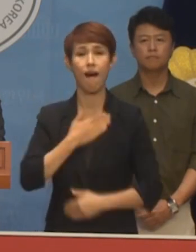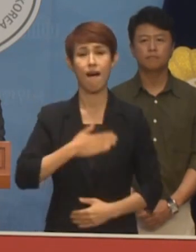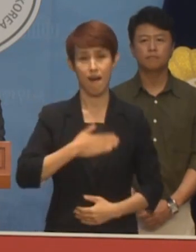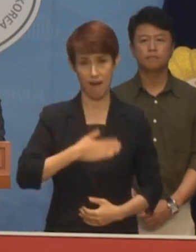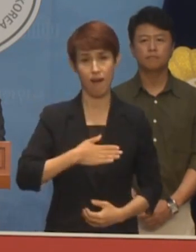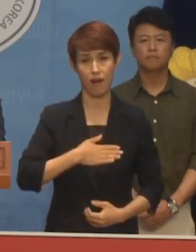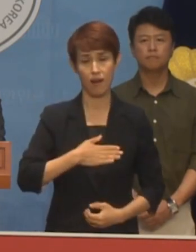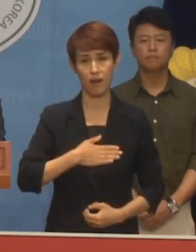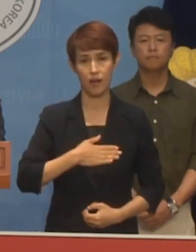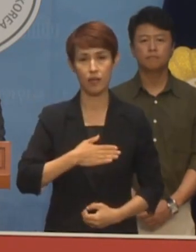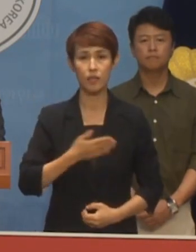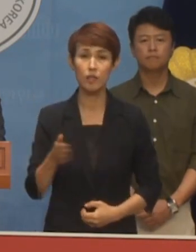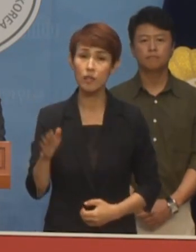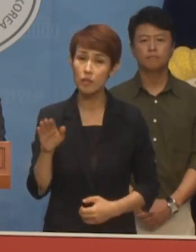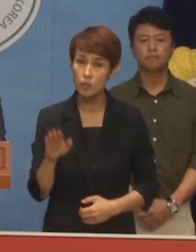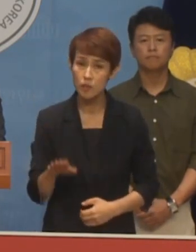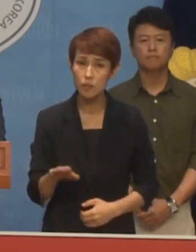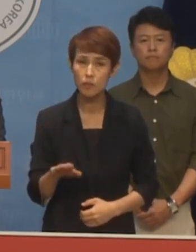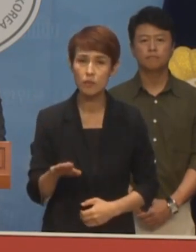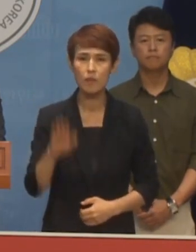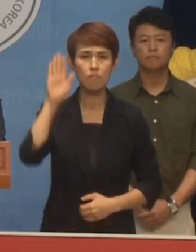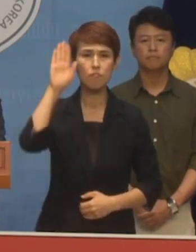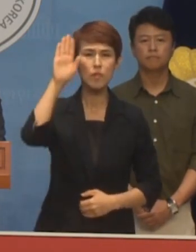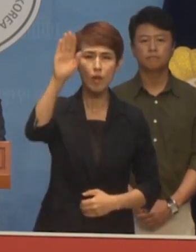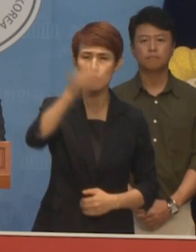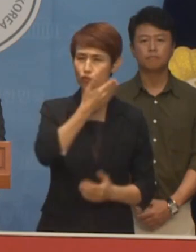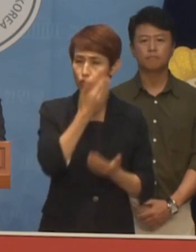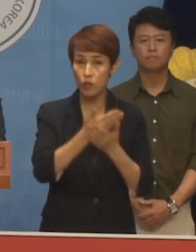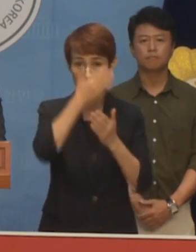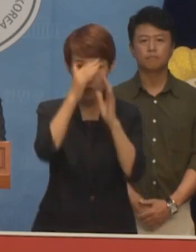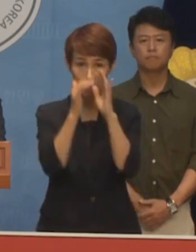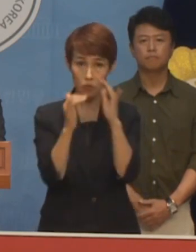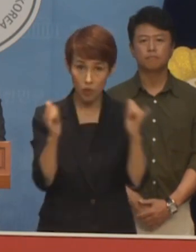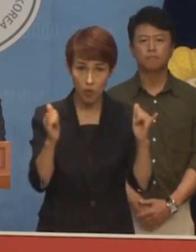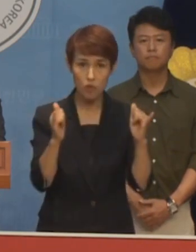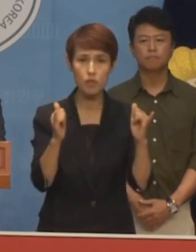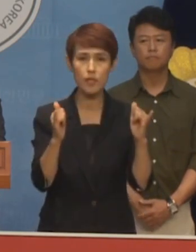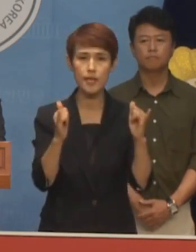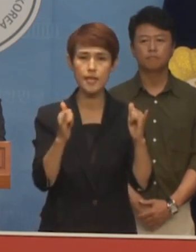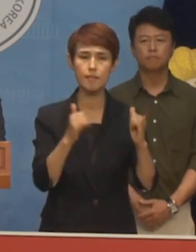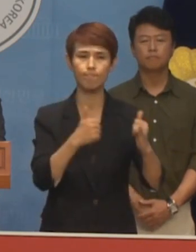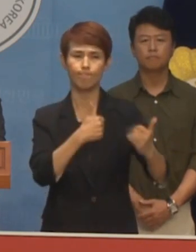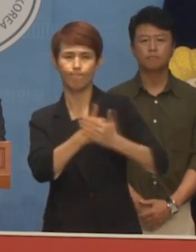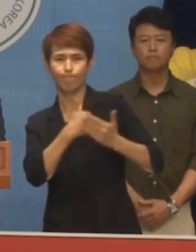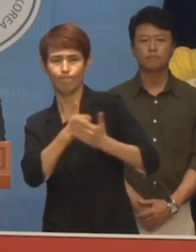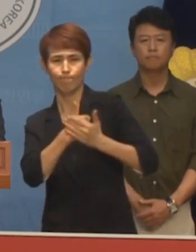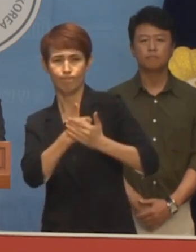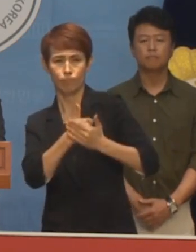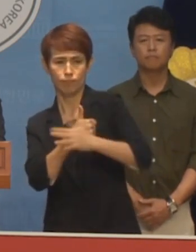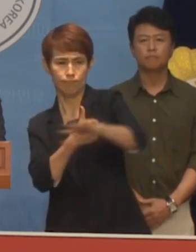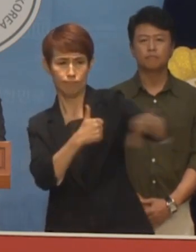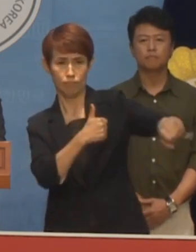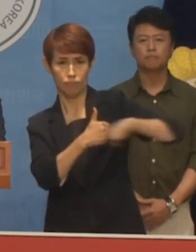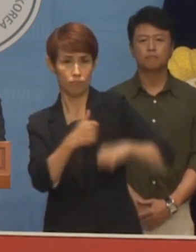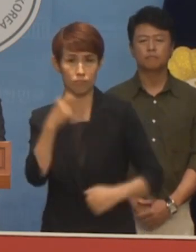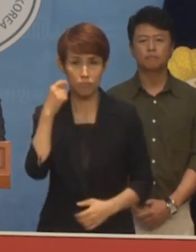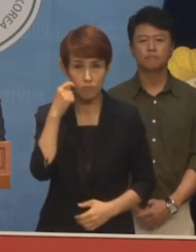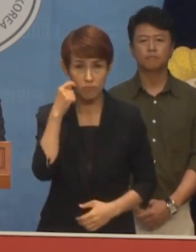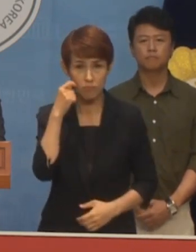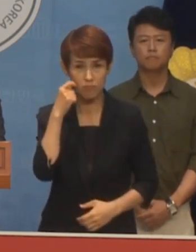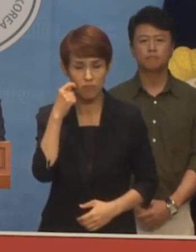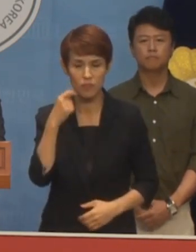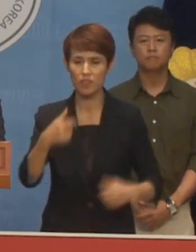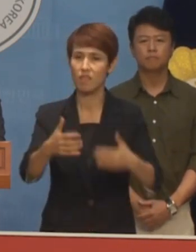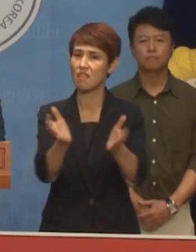사실입니다. 하지만 미래의 자산인 청년들의 전폭적인 지지를 이끌어내지 못한다면 결국